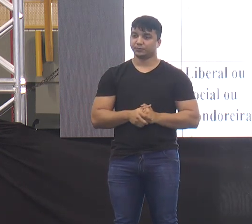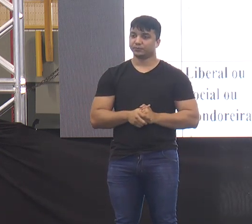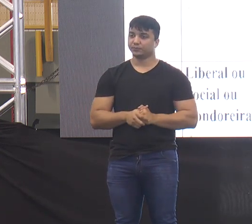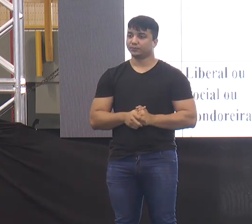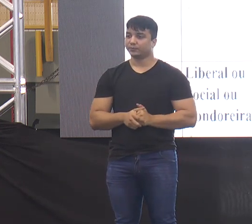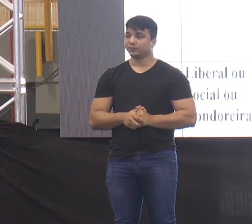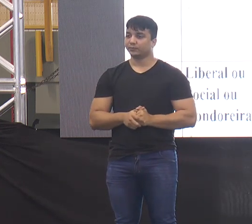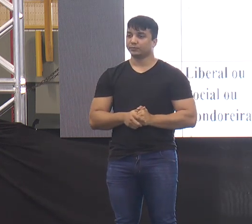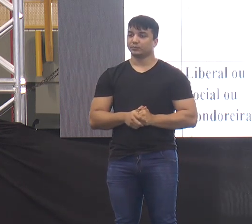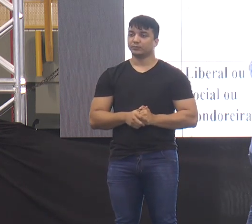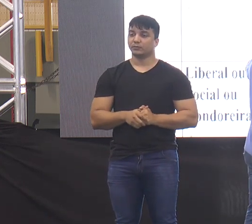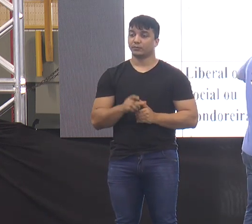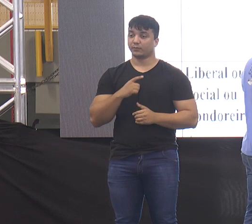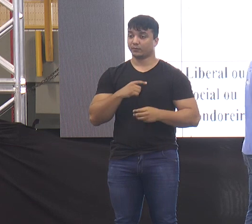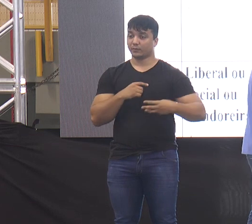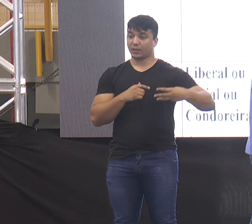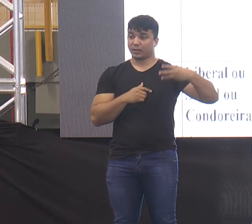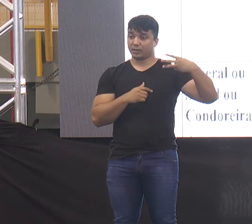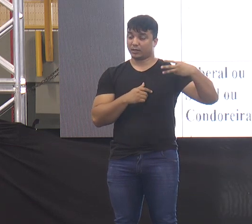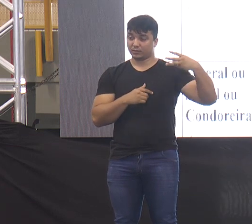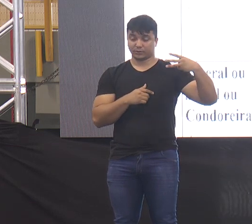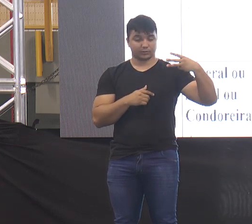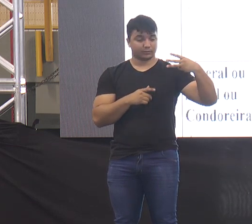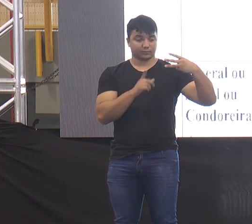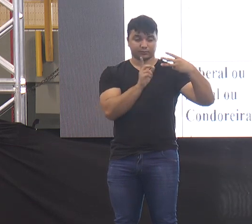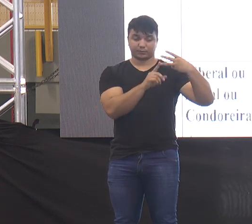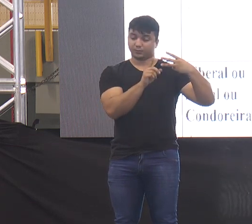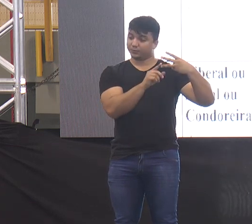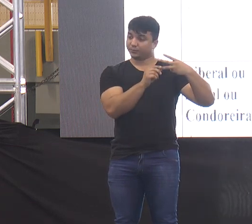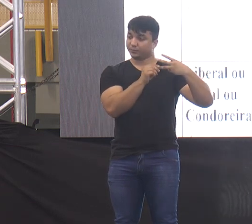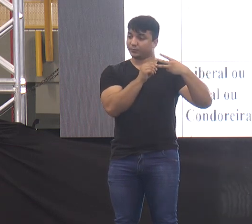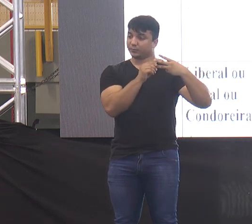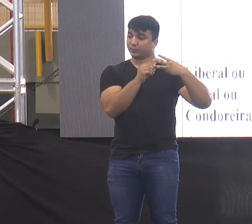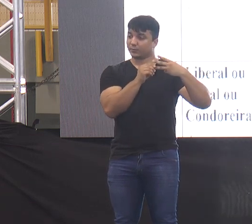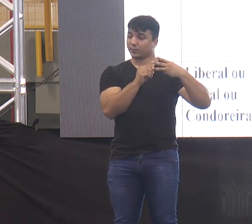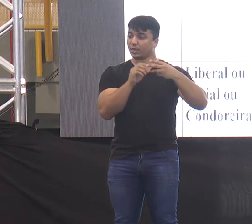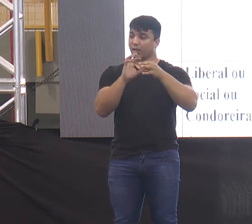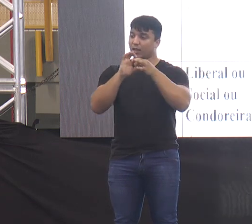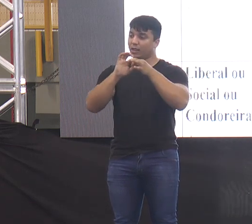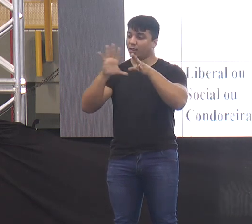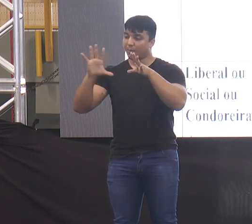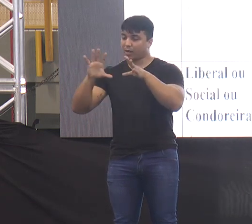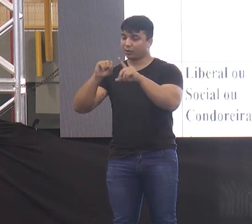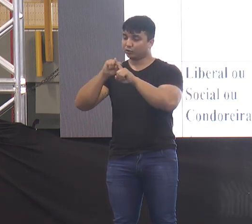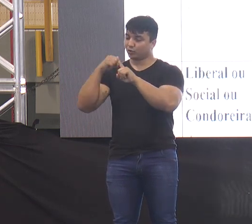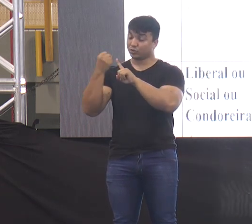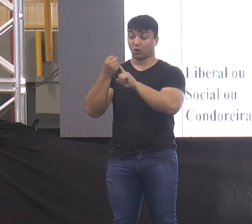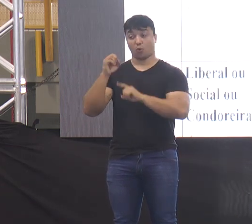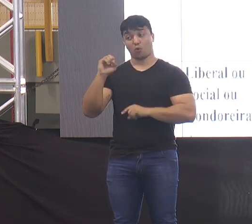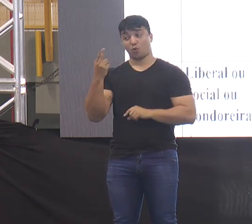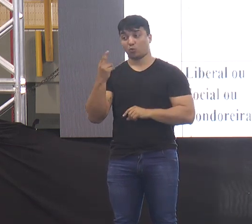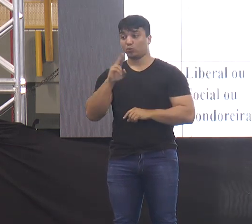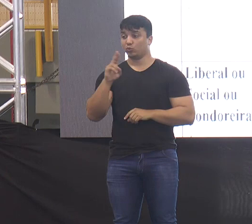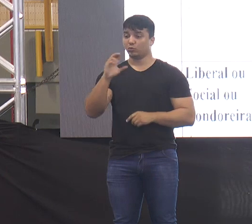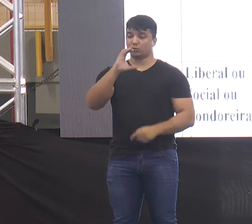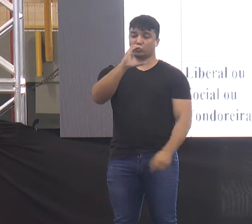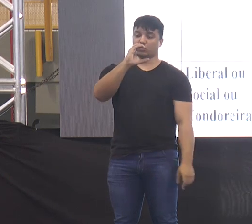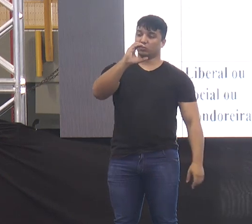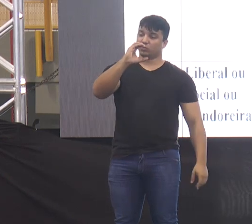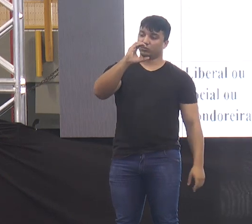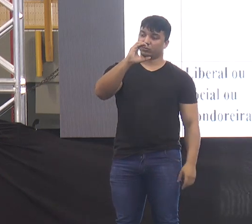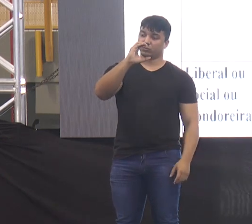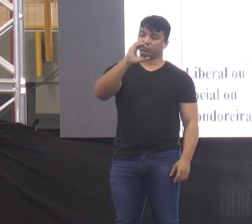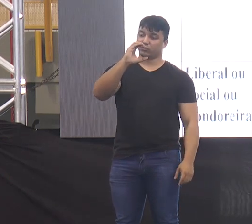certo? E a terceira geração é a geração liberal, social ou